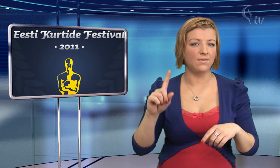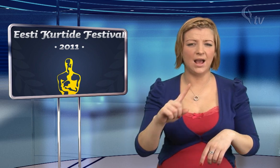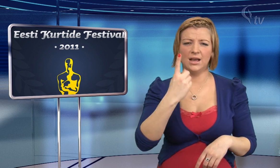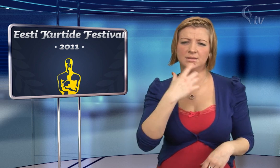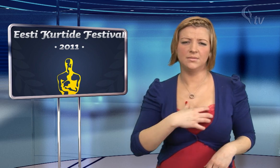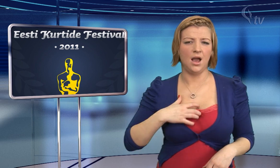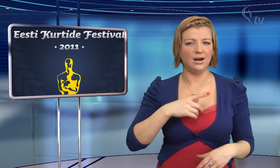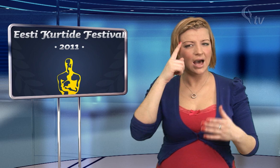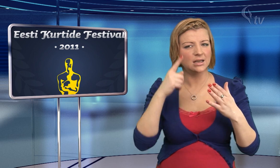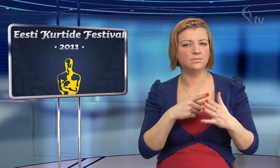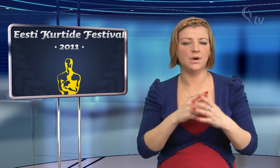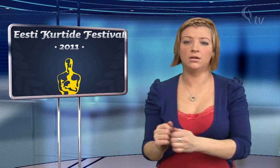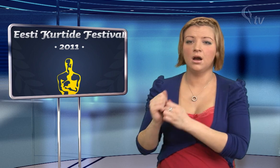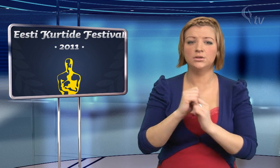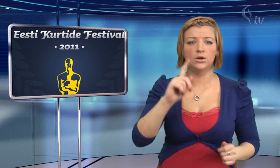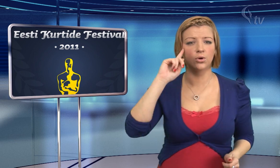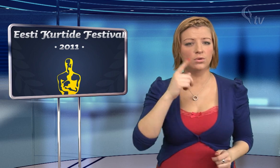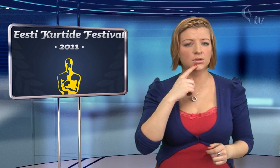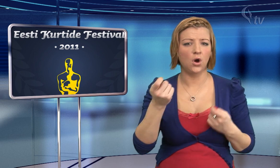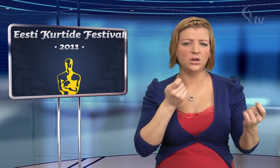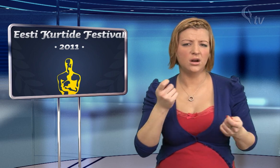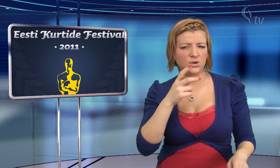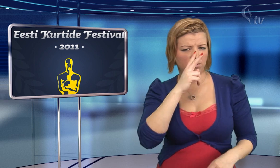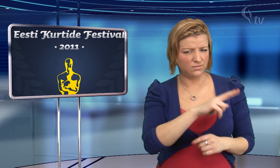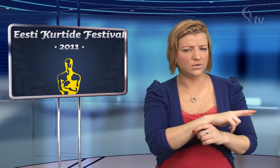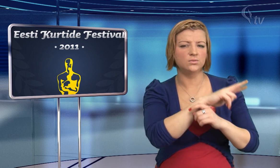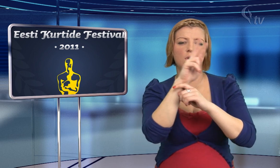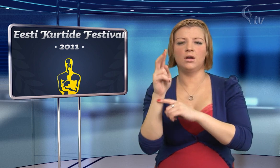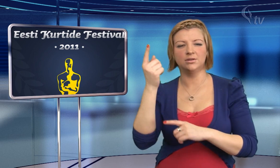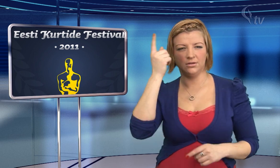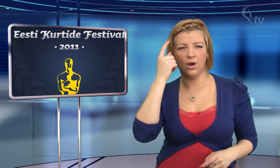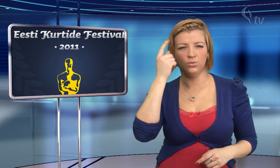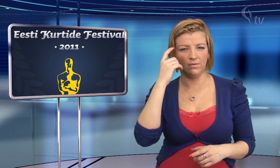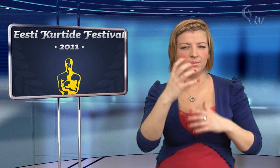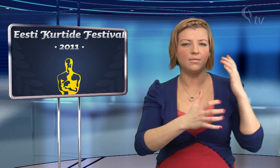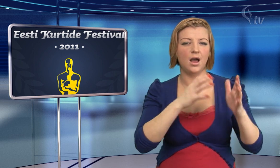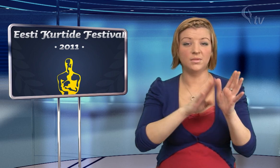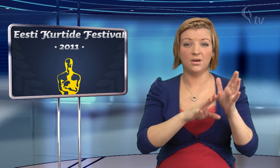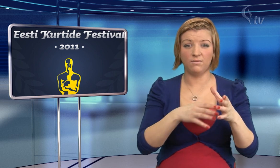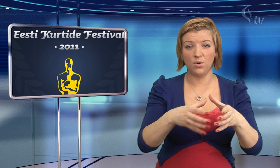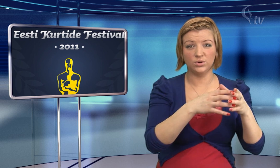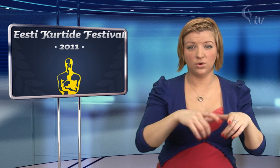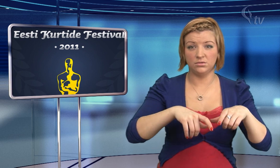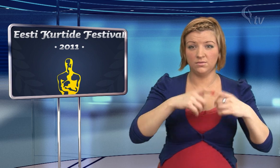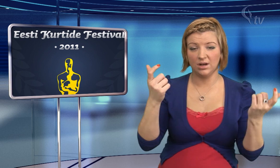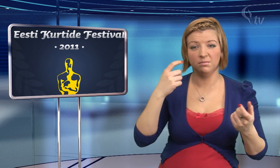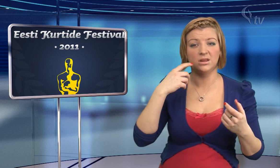esmane eesmärk oli tuua kurte lähemale tavaühiskonna filmi- ja näitekunsti visuaalsele poolele.